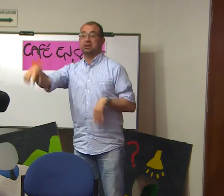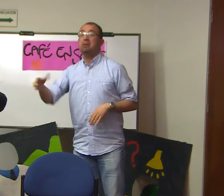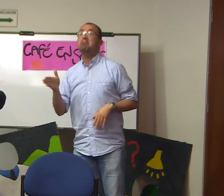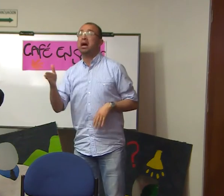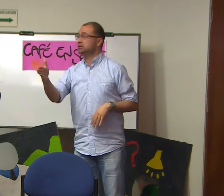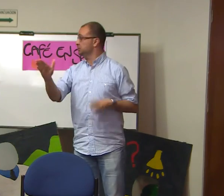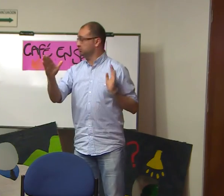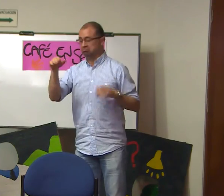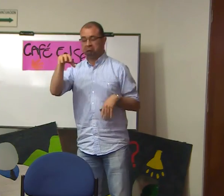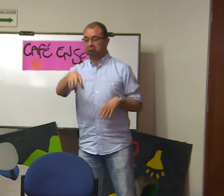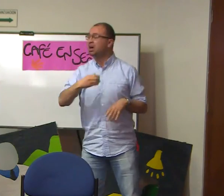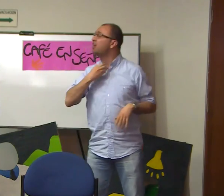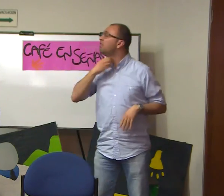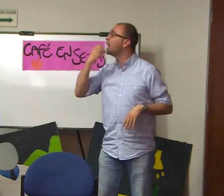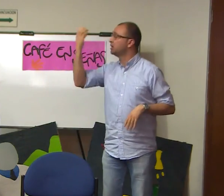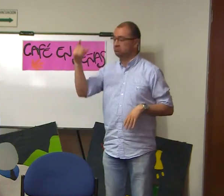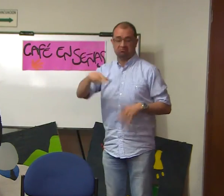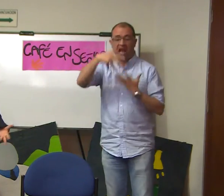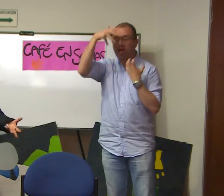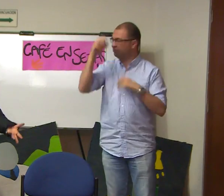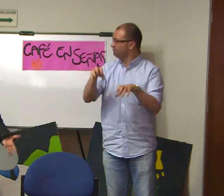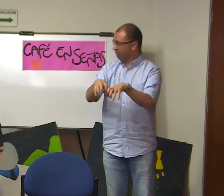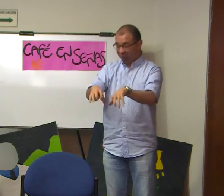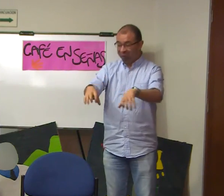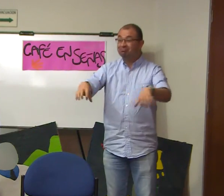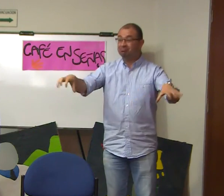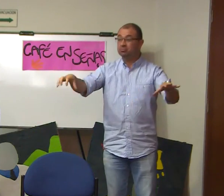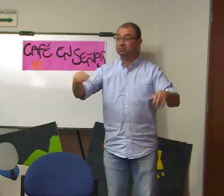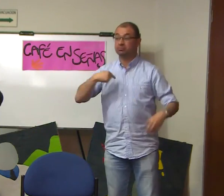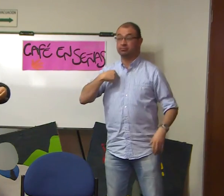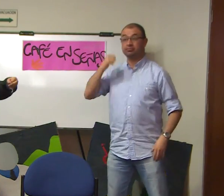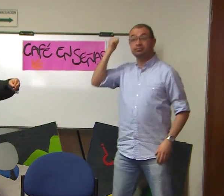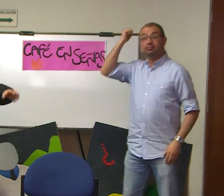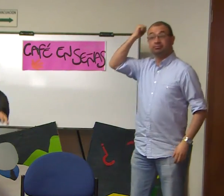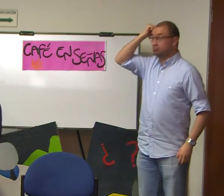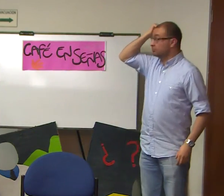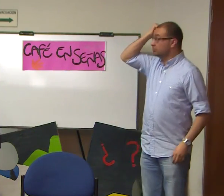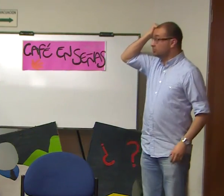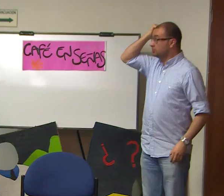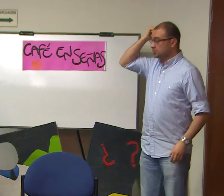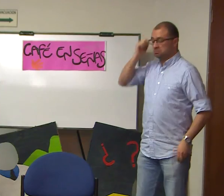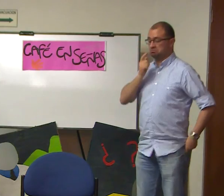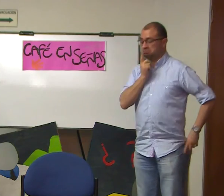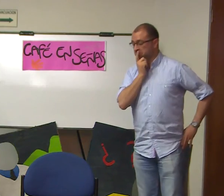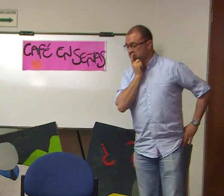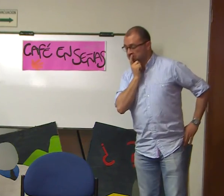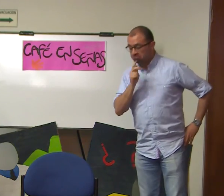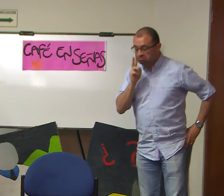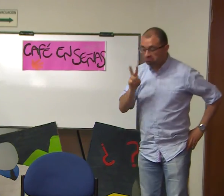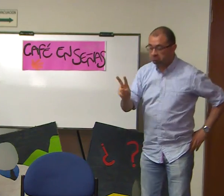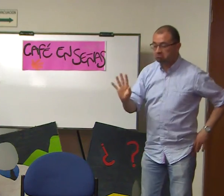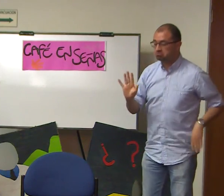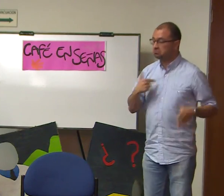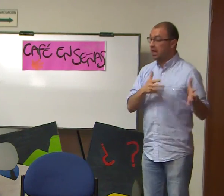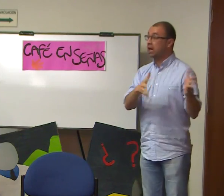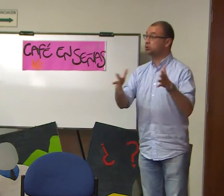animales, el pescado, la jirafa, diferentes animales. Si yo lo asimilo como profesor, yo